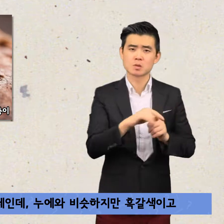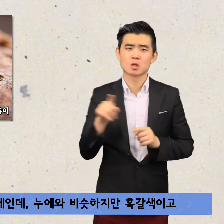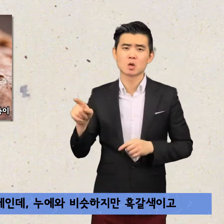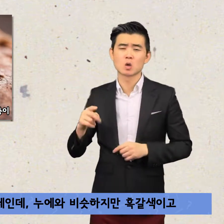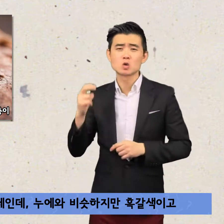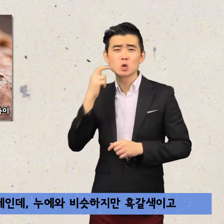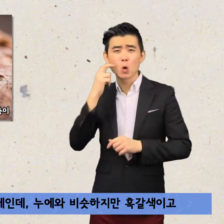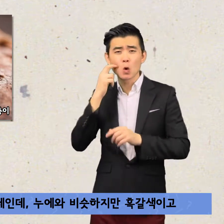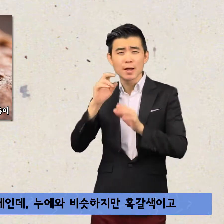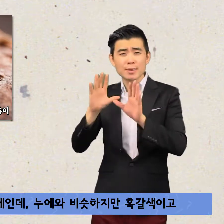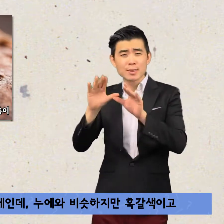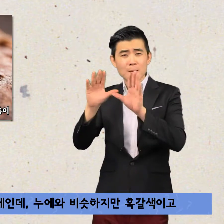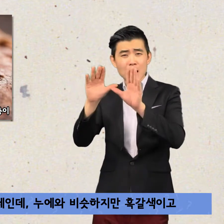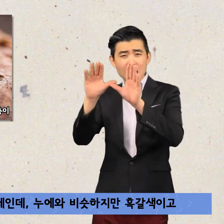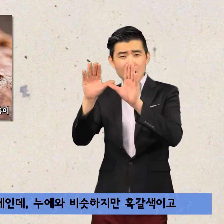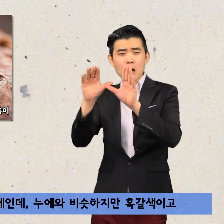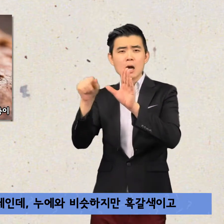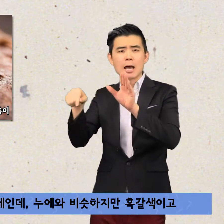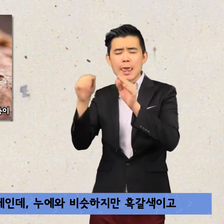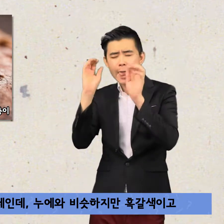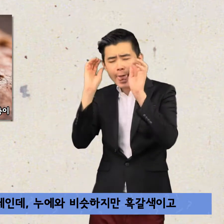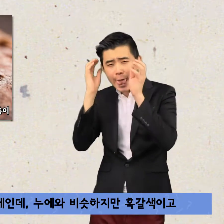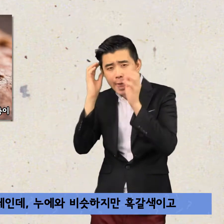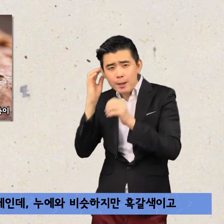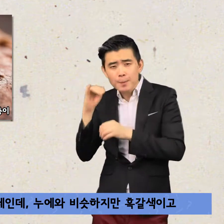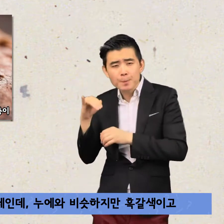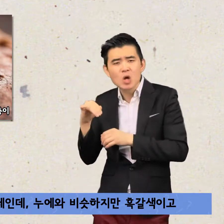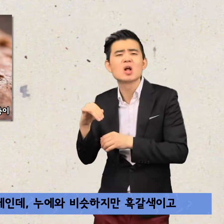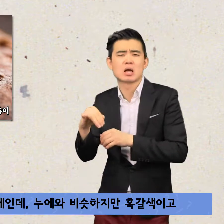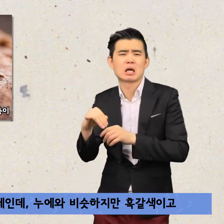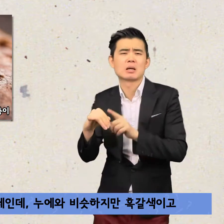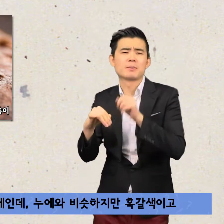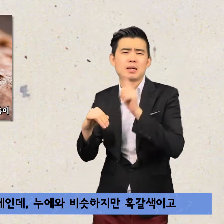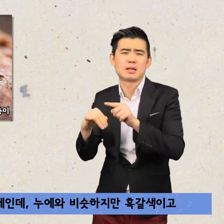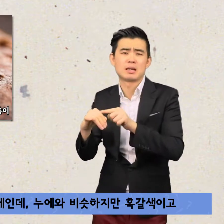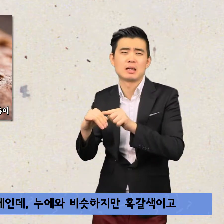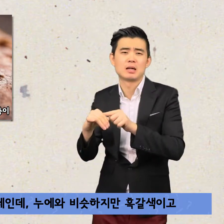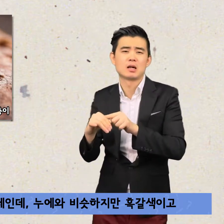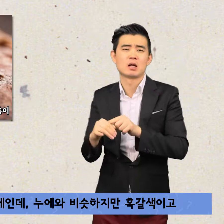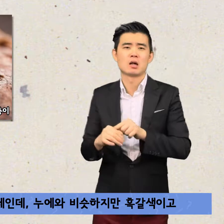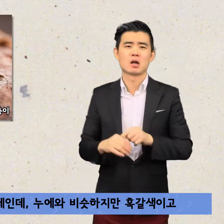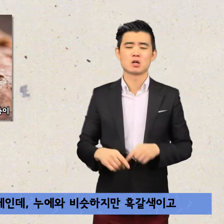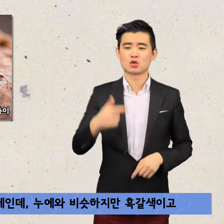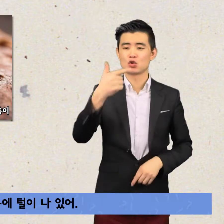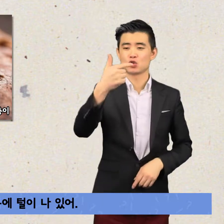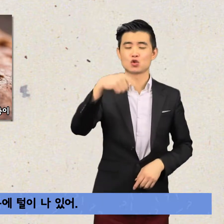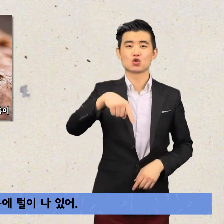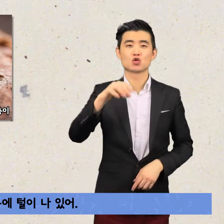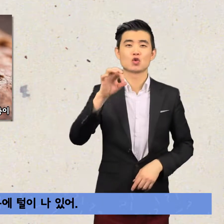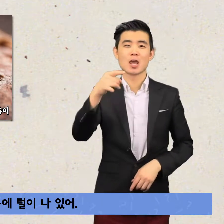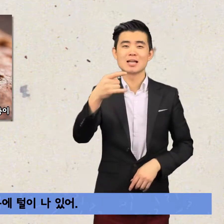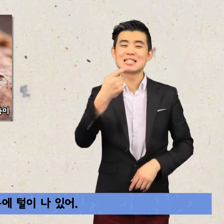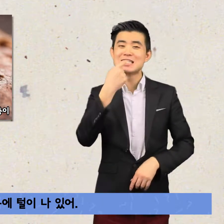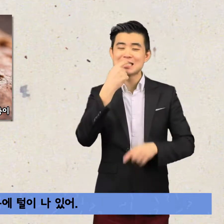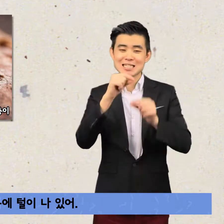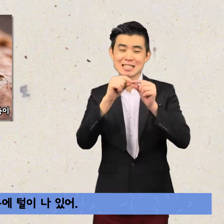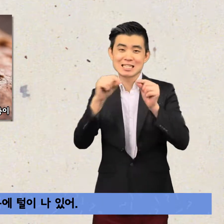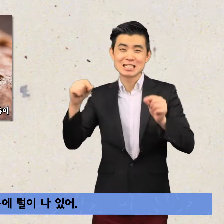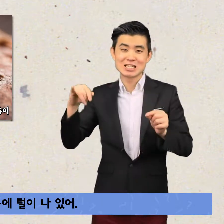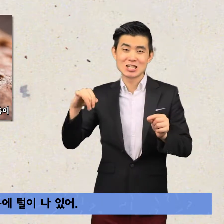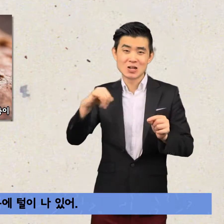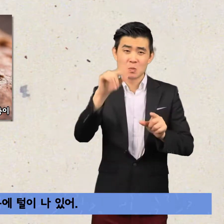송충이는 솔라방의 애벌레인데 누에와 비슷하지만 흑갈색이고 온몸에 털이 나